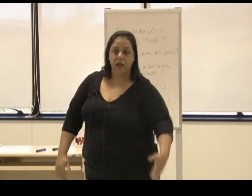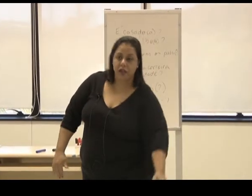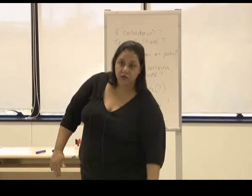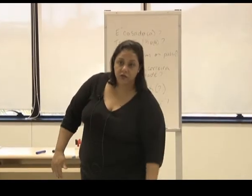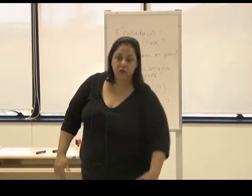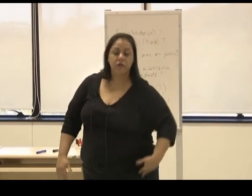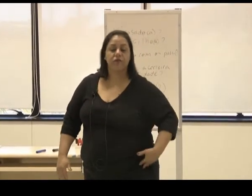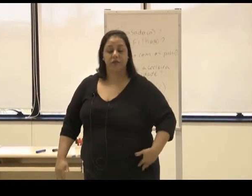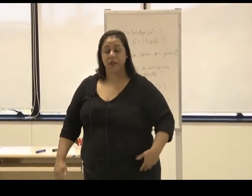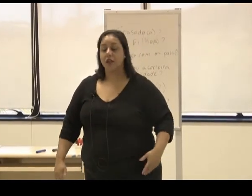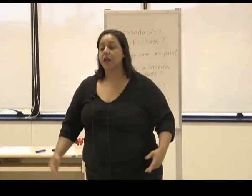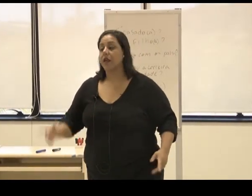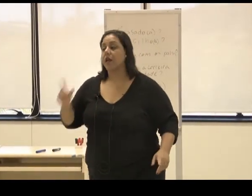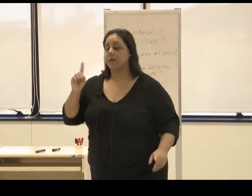isso?